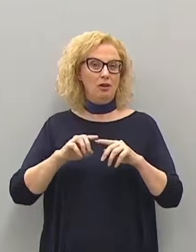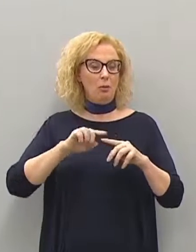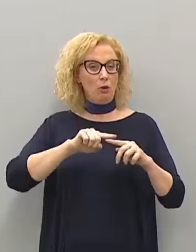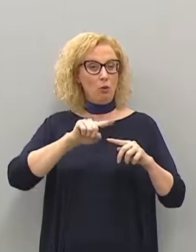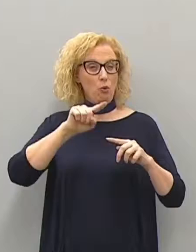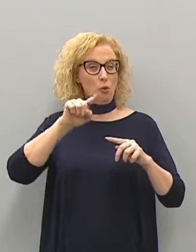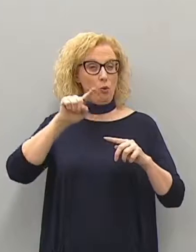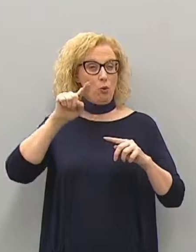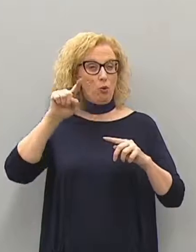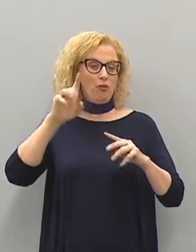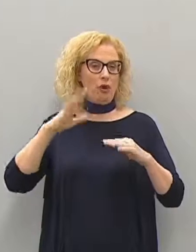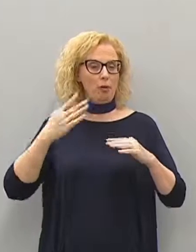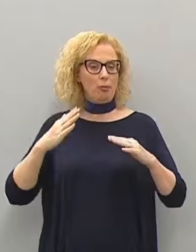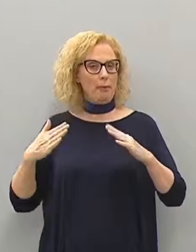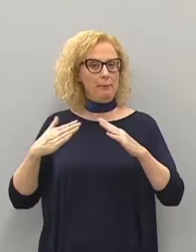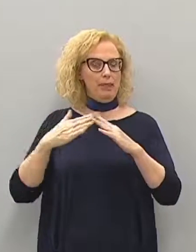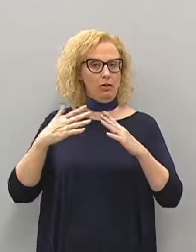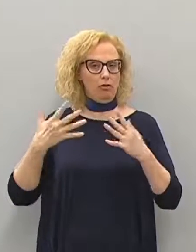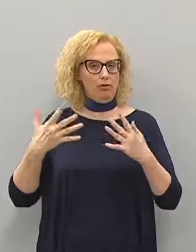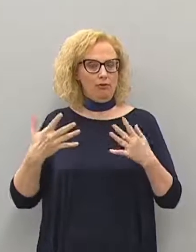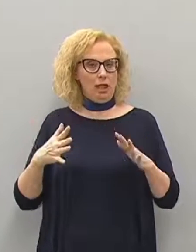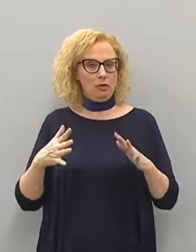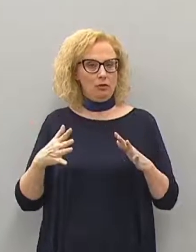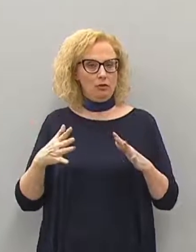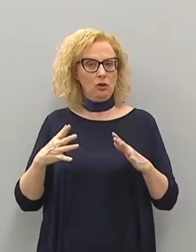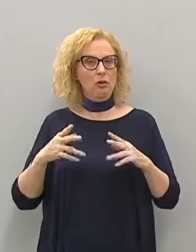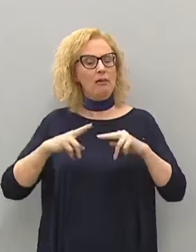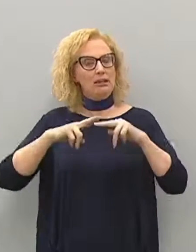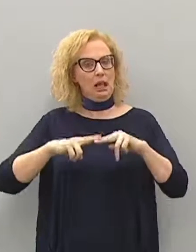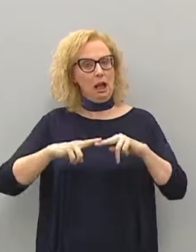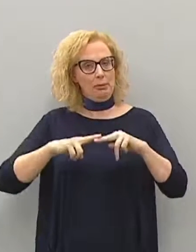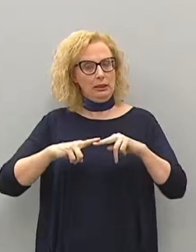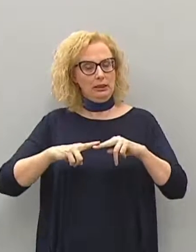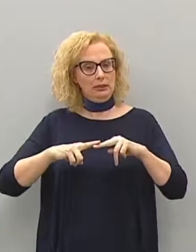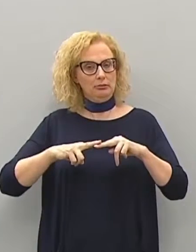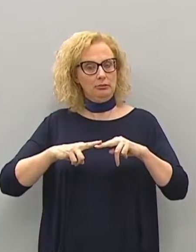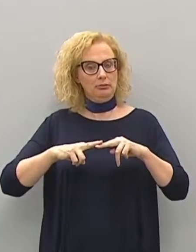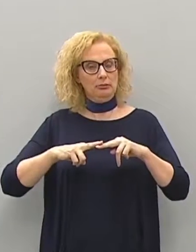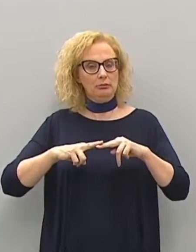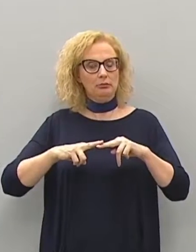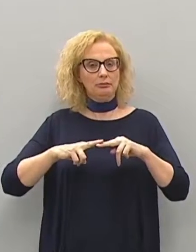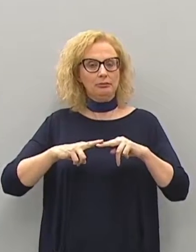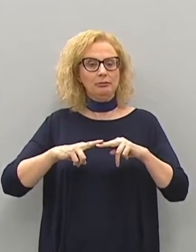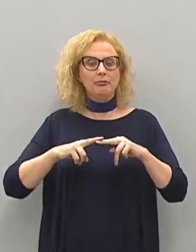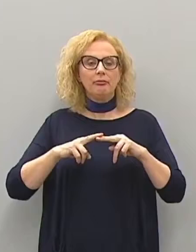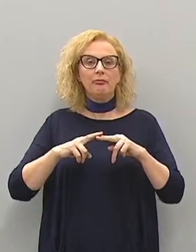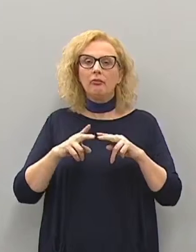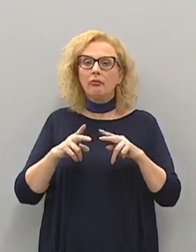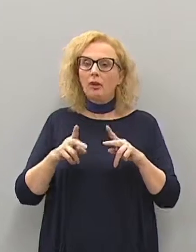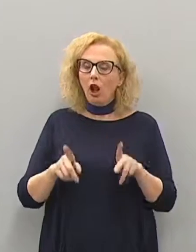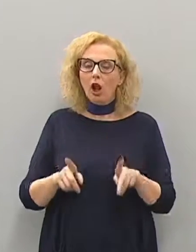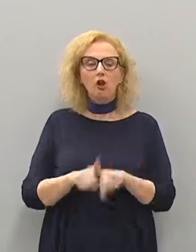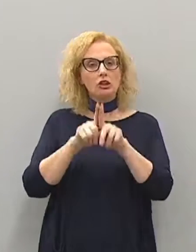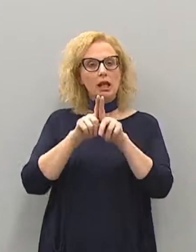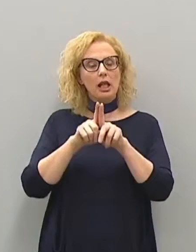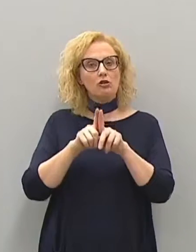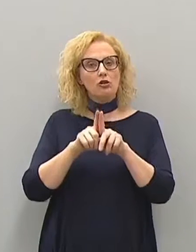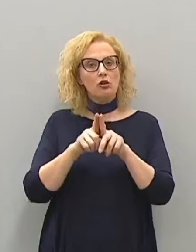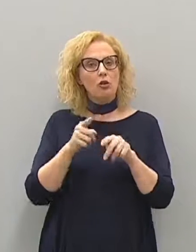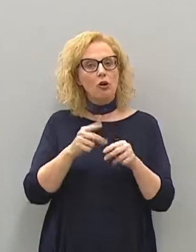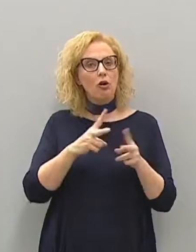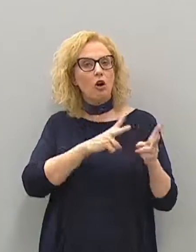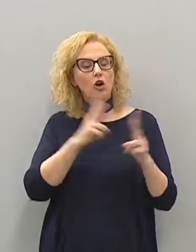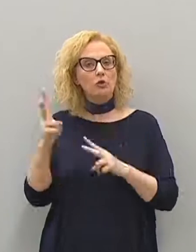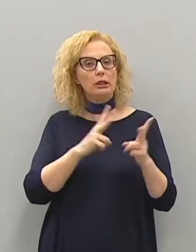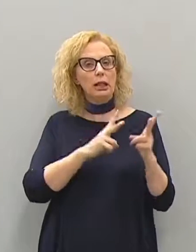e stiamo e ci siamo stabilizzati però nonostante questo la la livello delle ospedalizzazioni